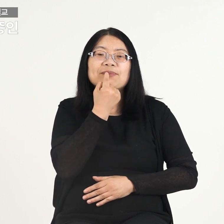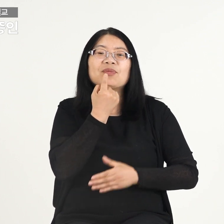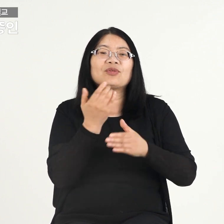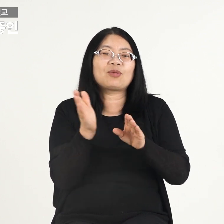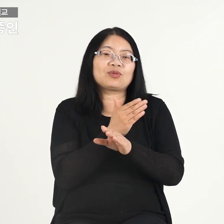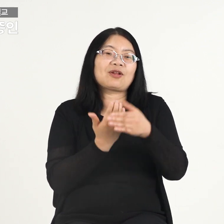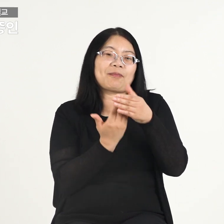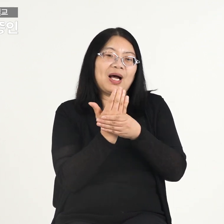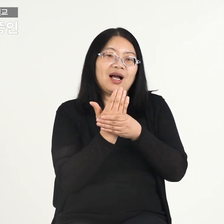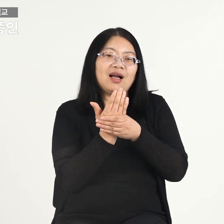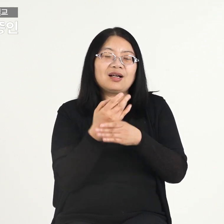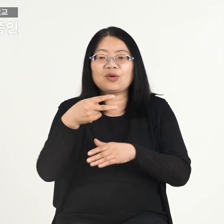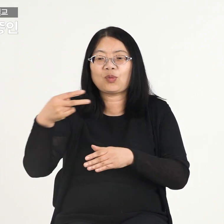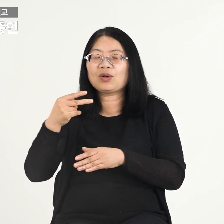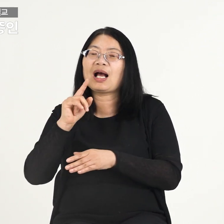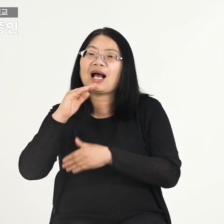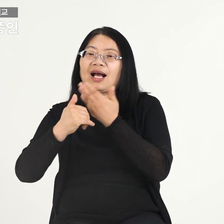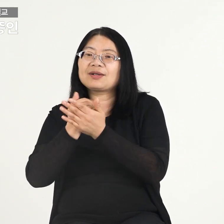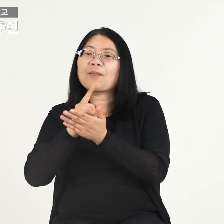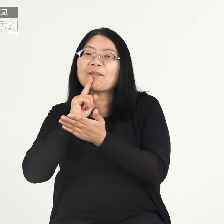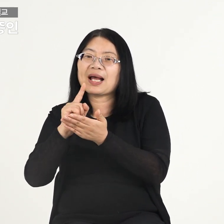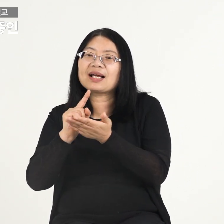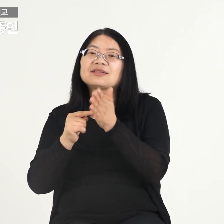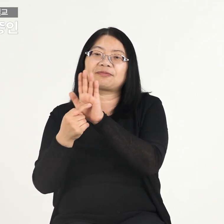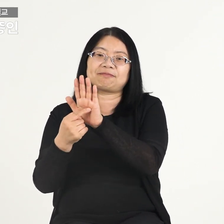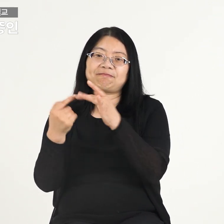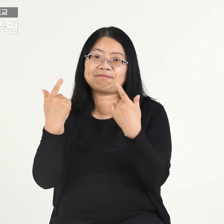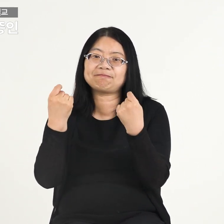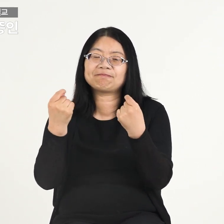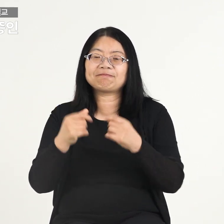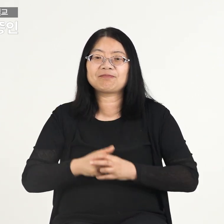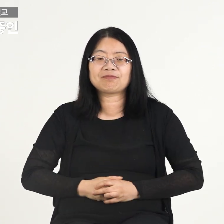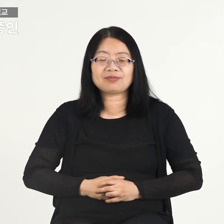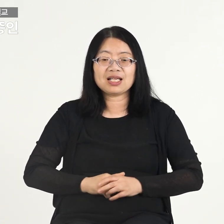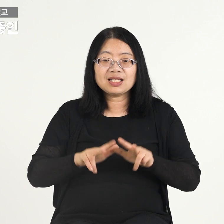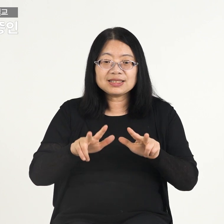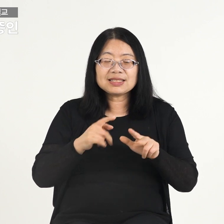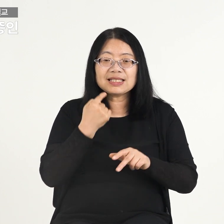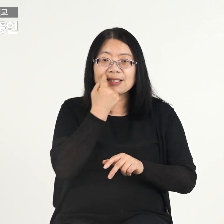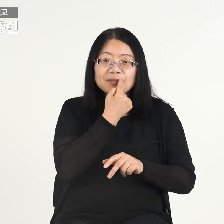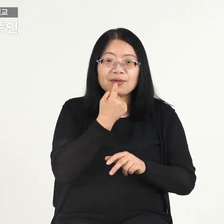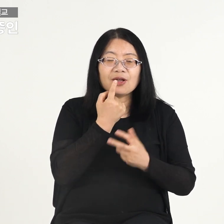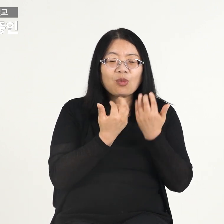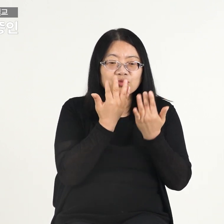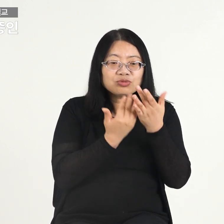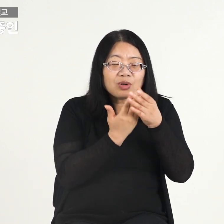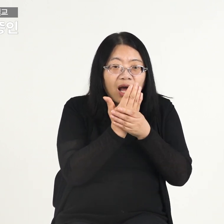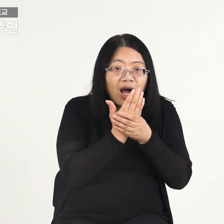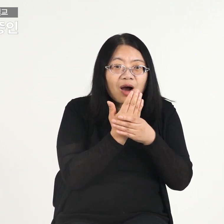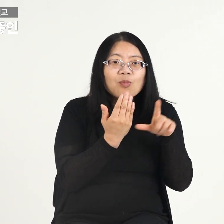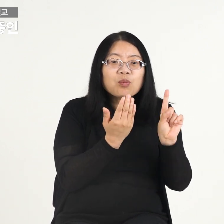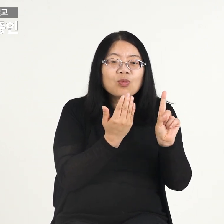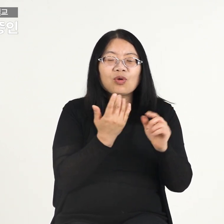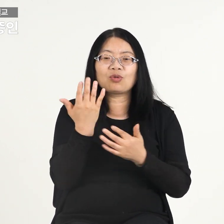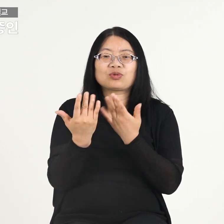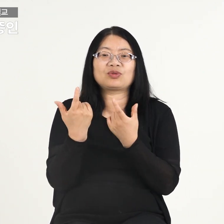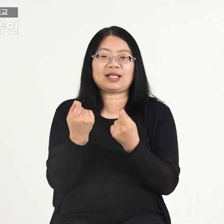그건 말씀을 얘기하는 거예요. 그러니까 여기서 불이 입에서 나왔다는 것은 불같은